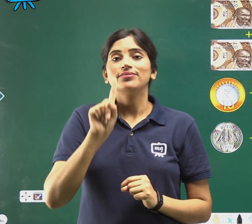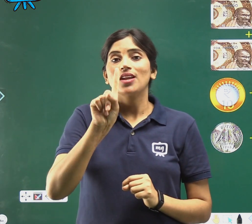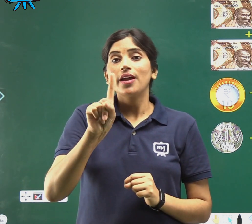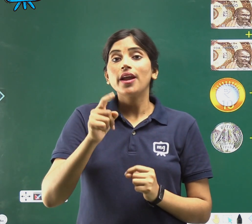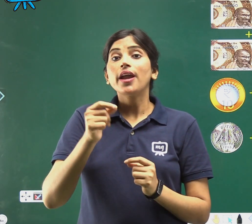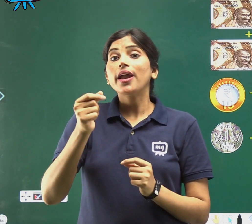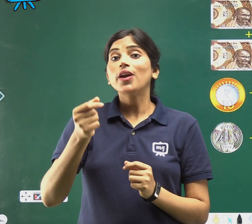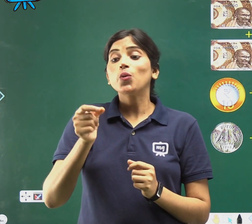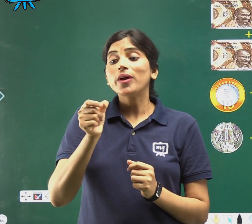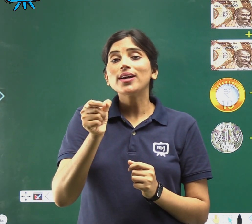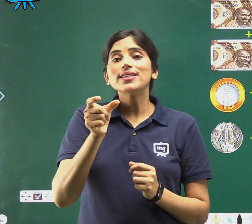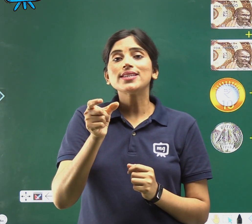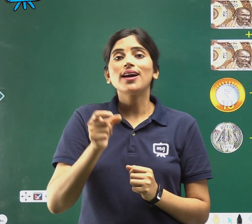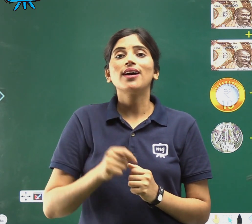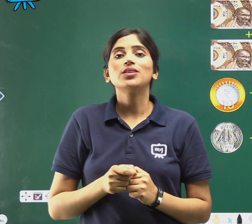1 रुपए का सिक्का